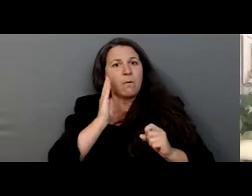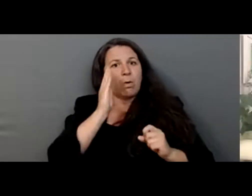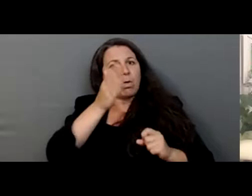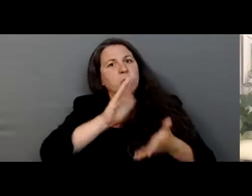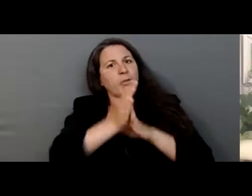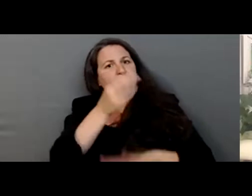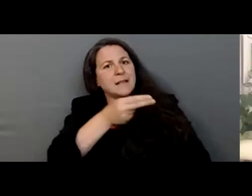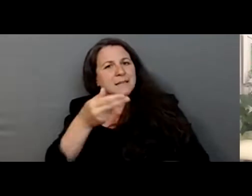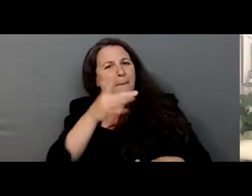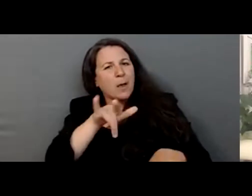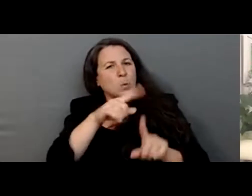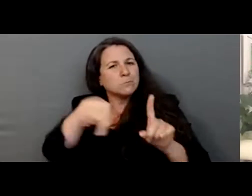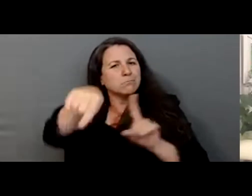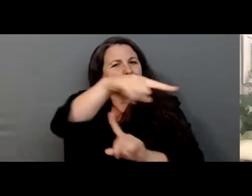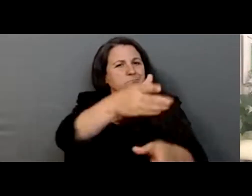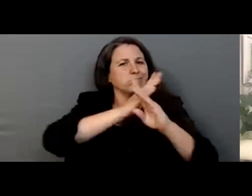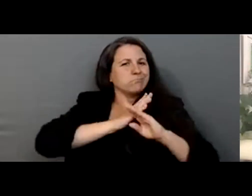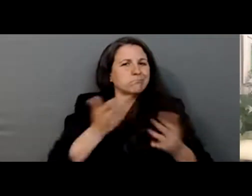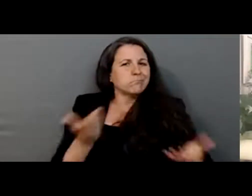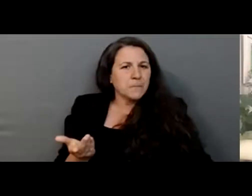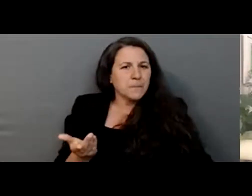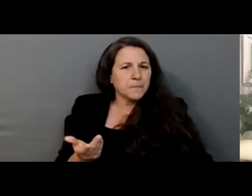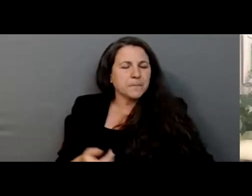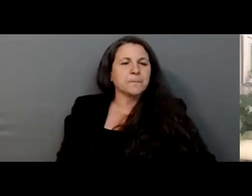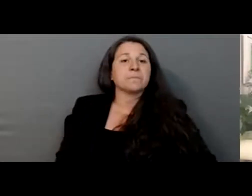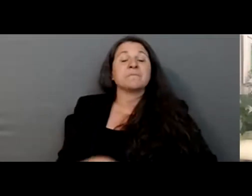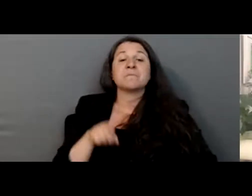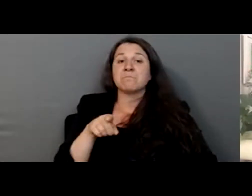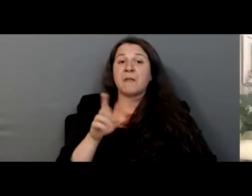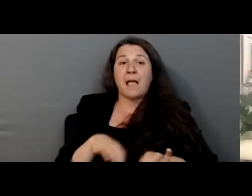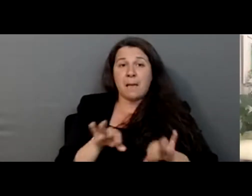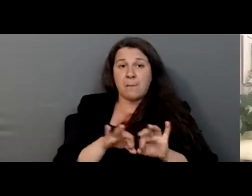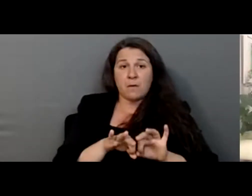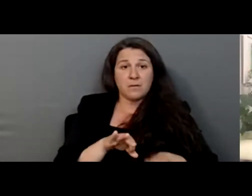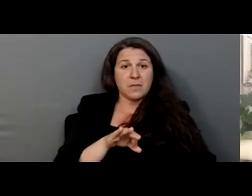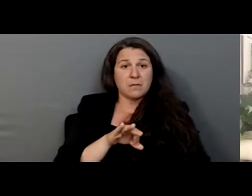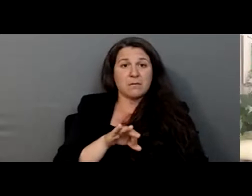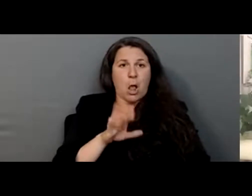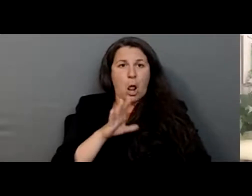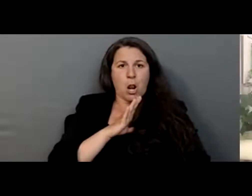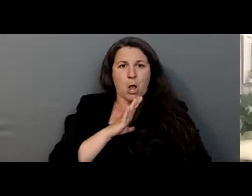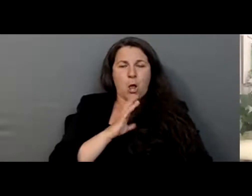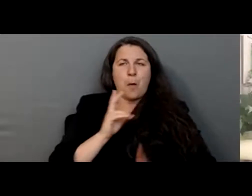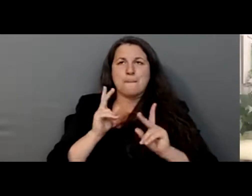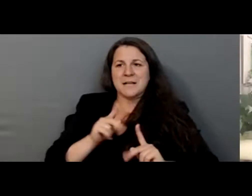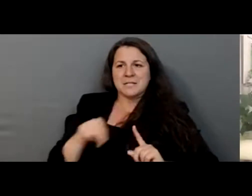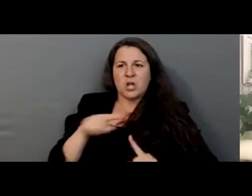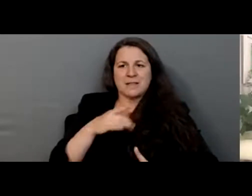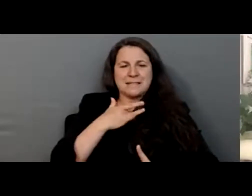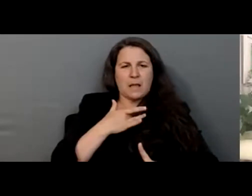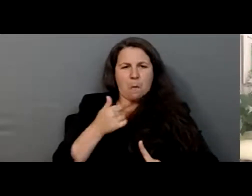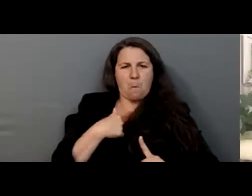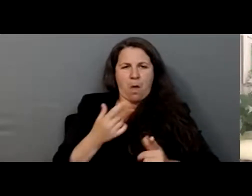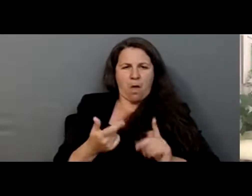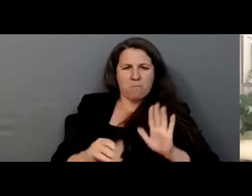que, puis aussi se rappeler que ça, c'est une autodétermination. Donc, il y a des personnes qui ne sont jamais sûres si elles sont assez handicapées pour le dire. Et il y